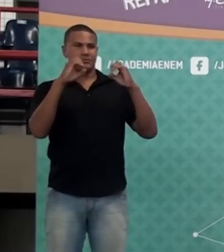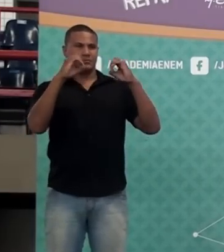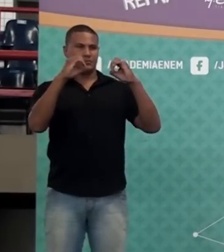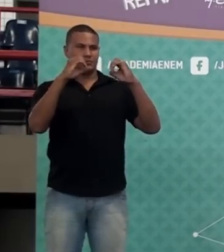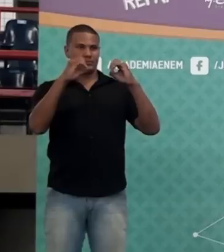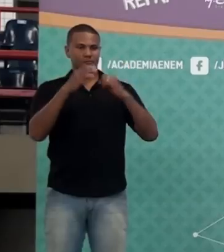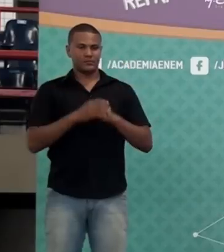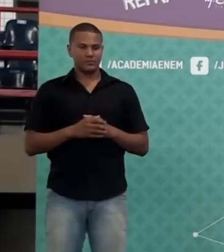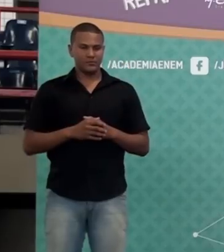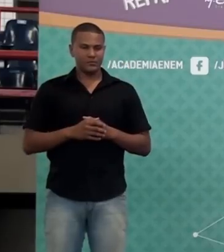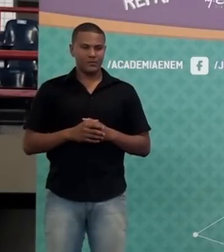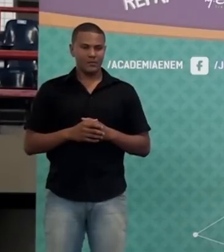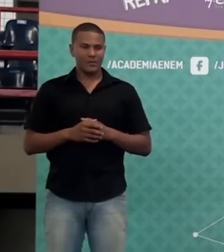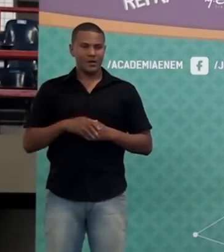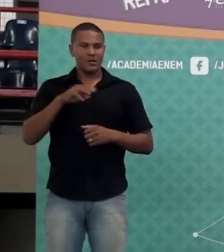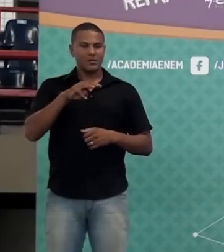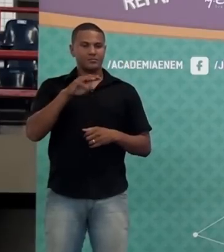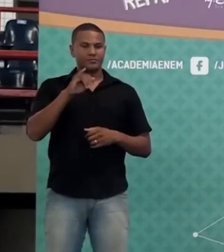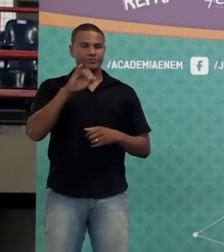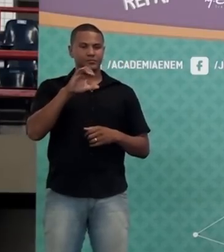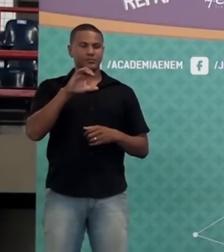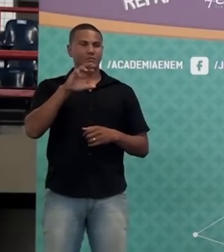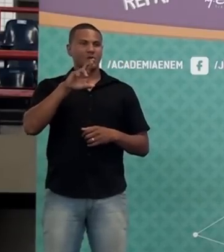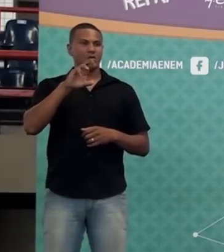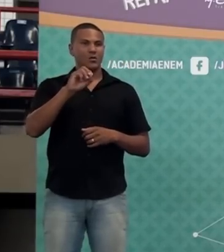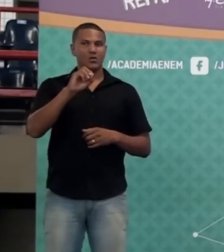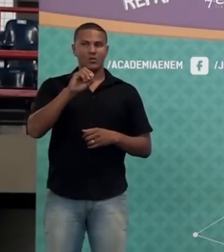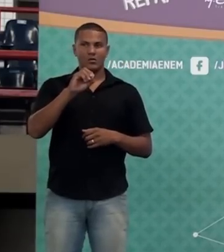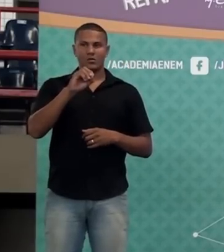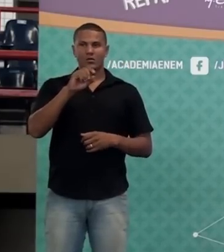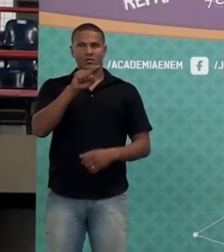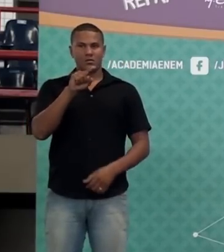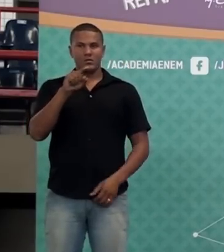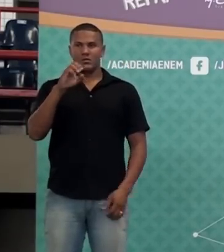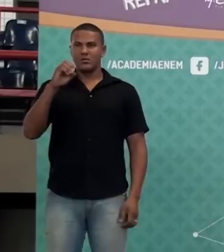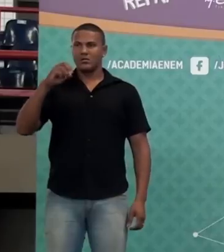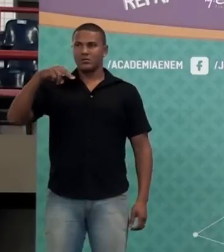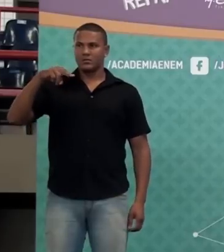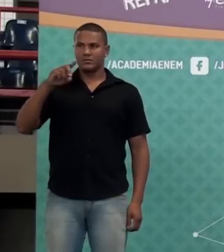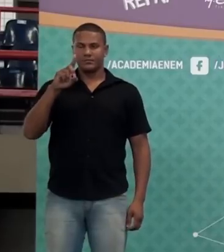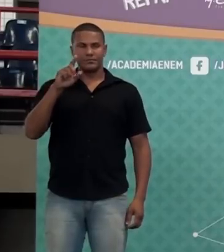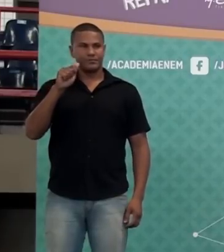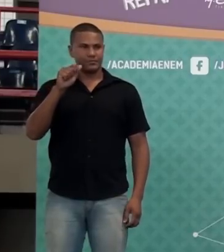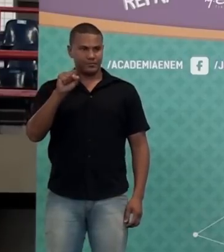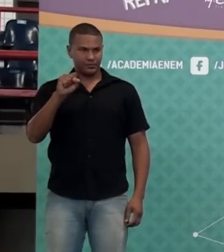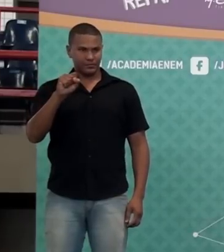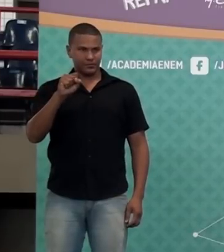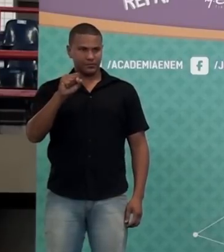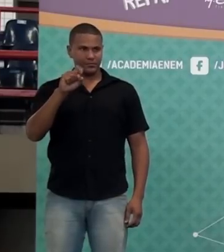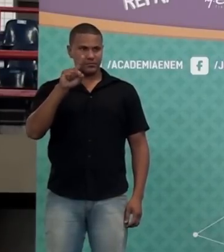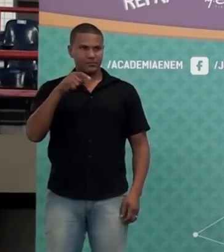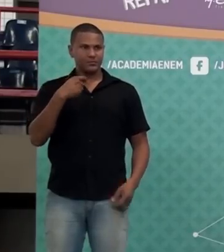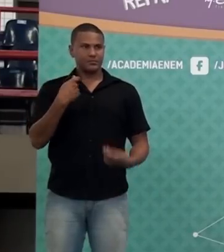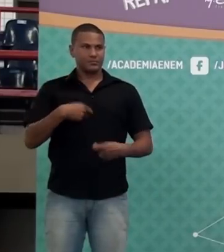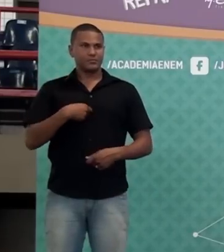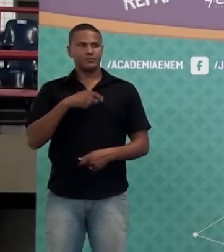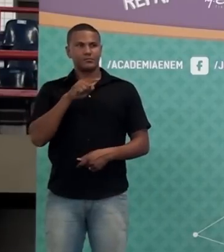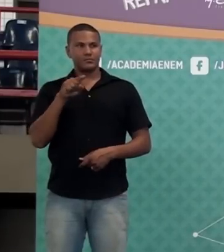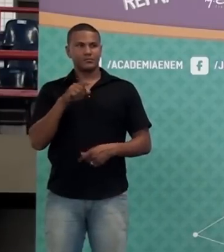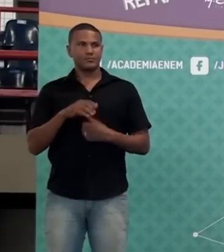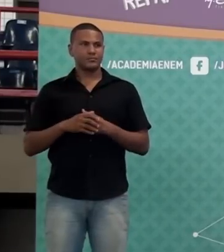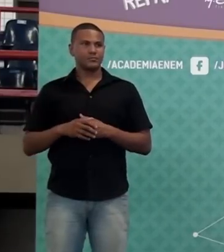onda começa com O. Vogais iguais, hífen. Vogais diferentes, sem